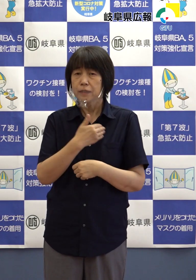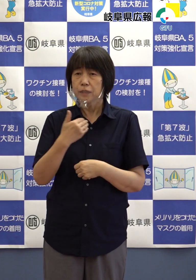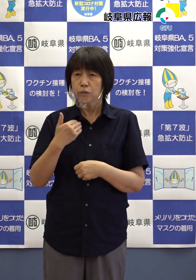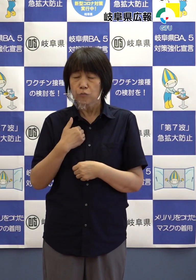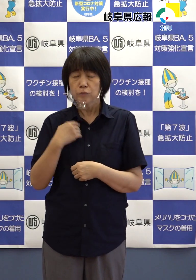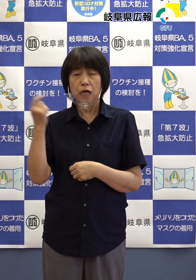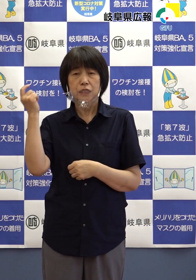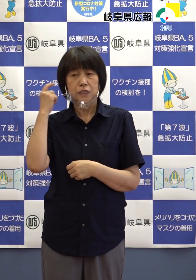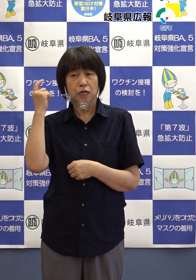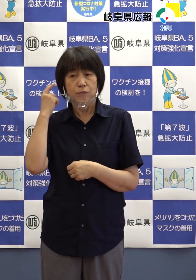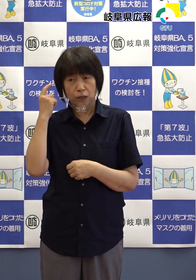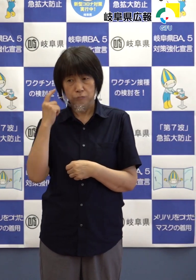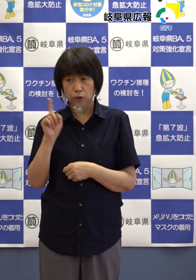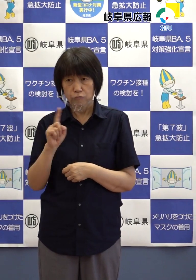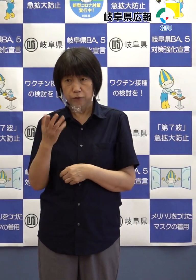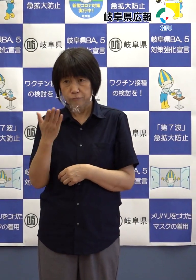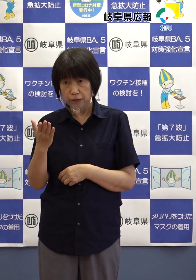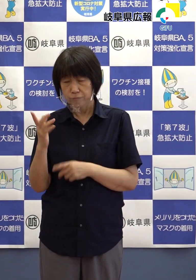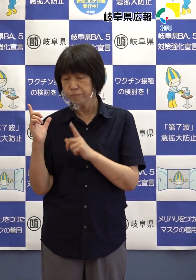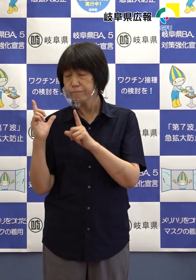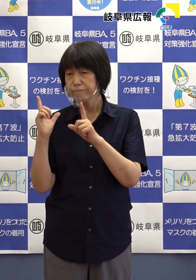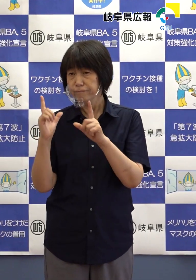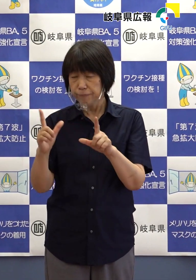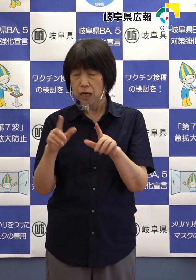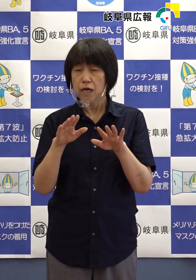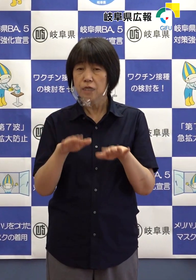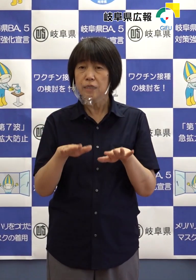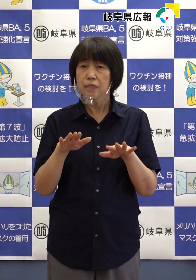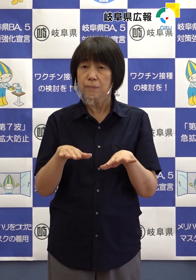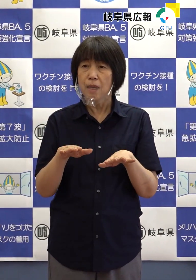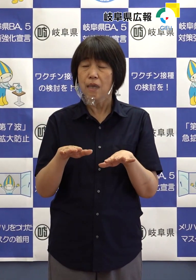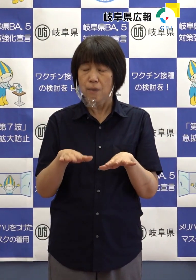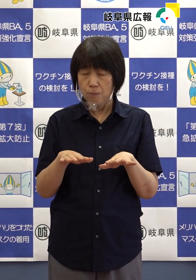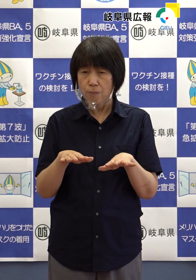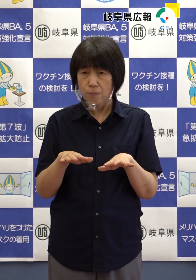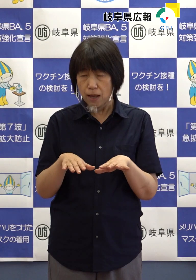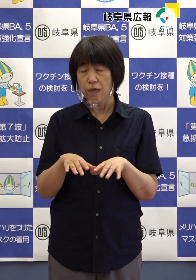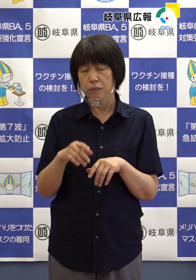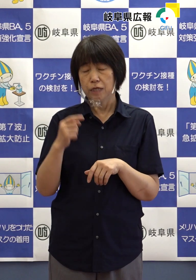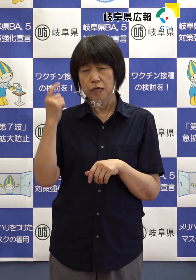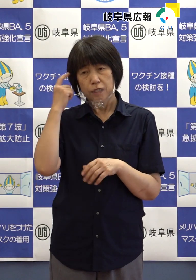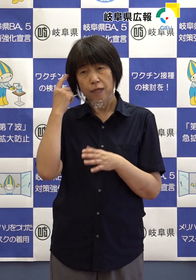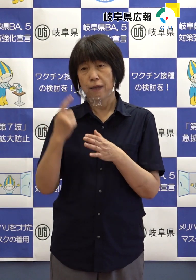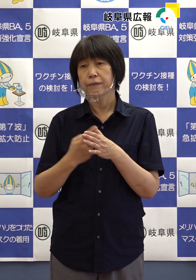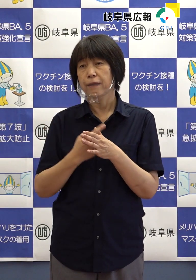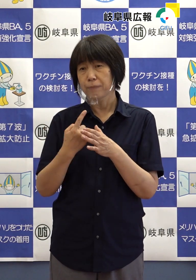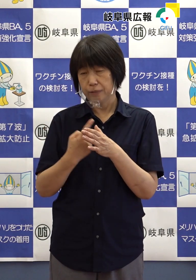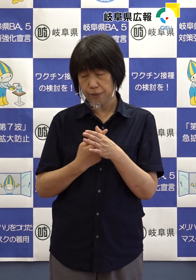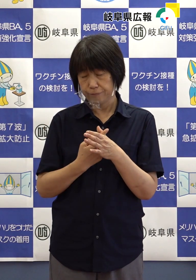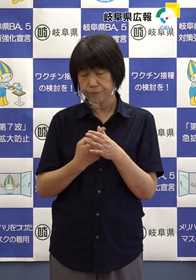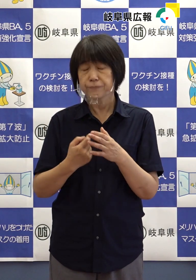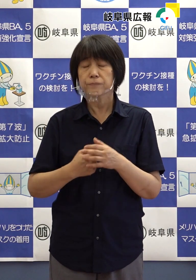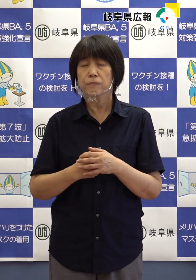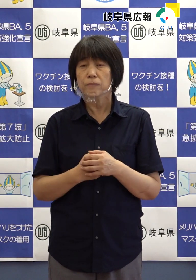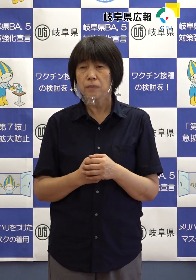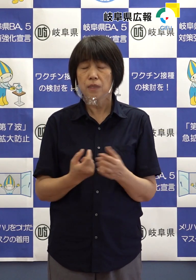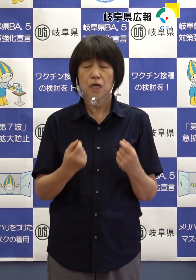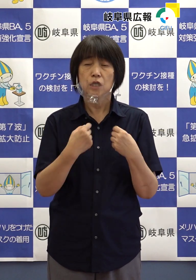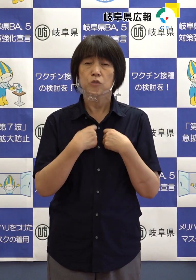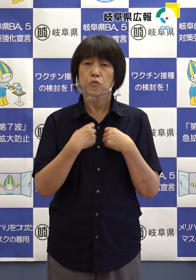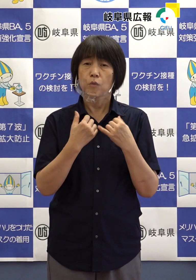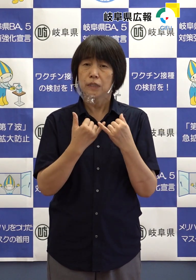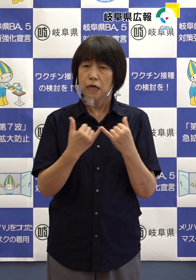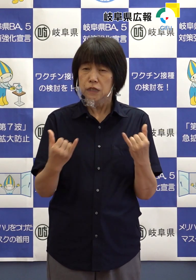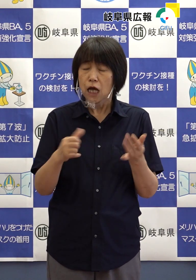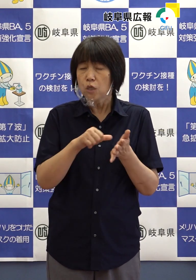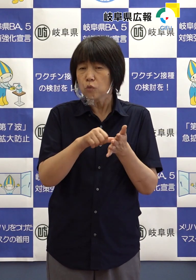今のところ特に家の考えておりませんですねまああの今の例えばの妖精シャトーセンターとかです